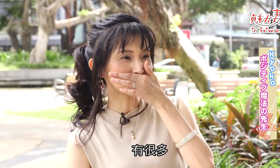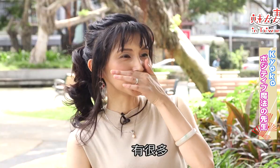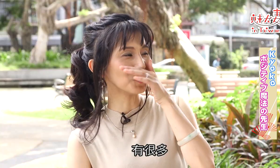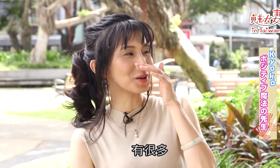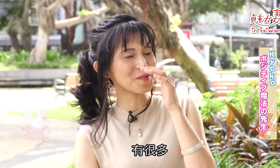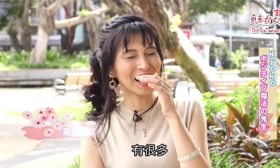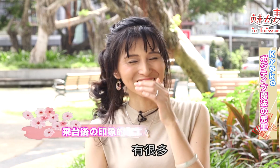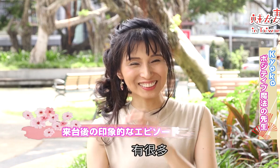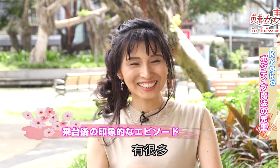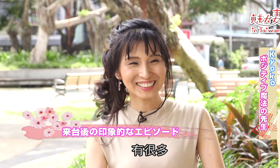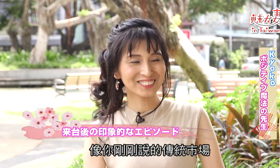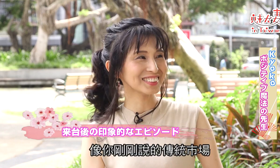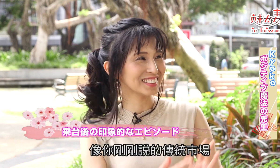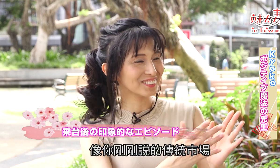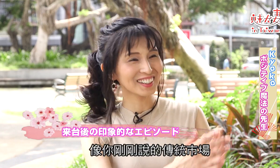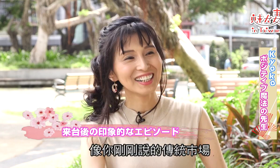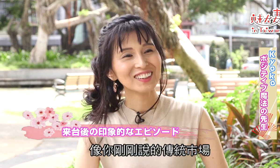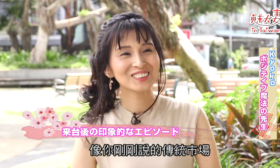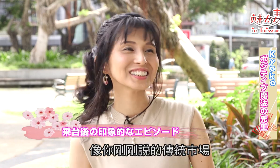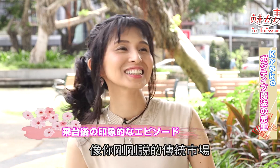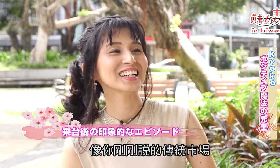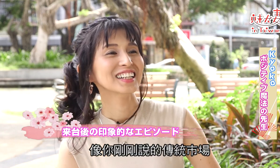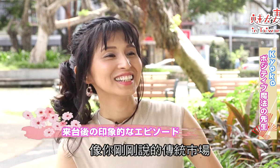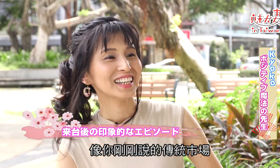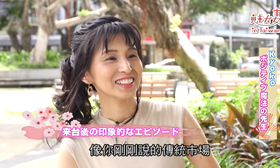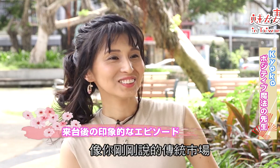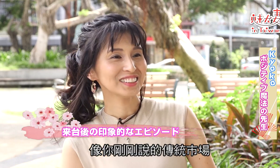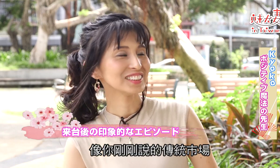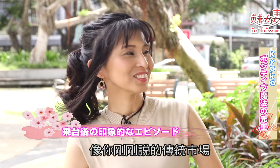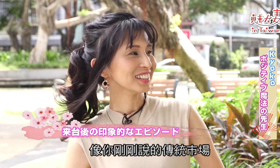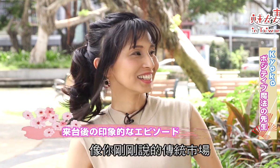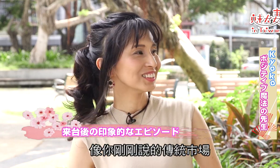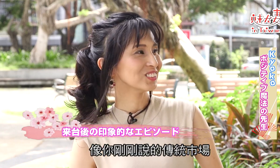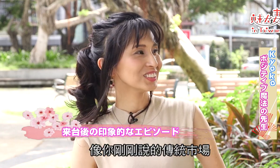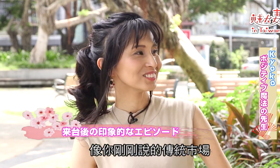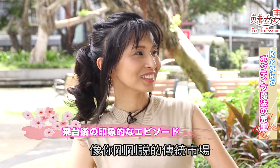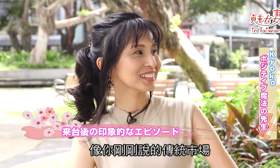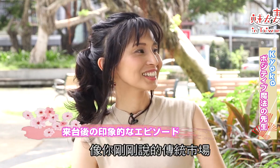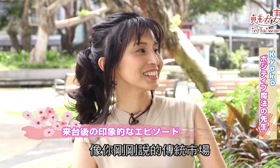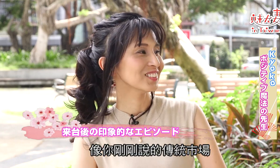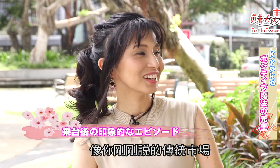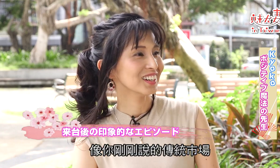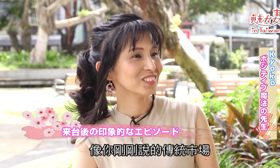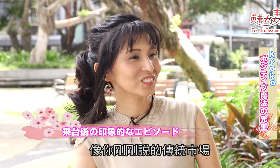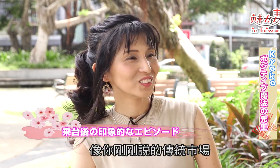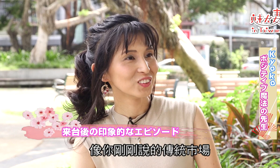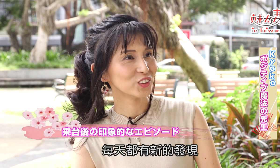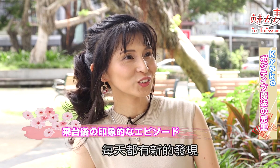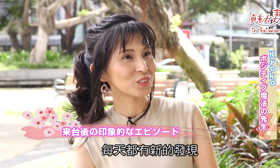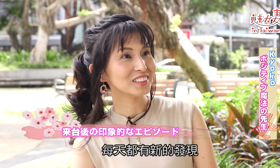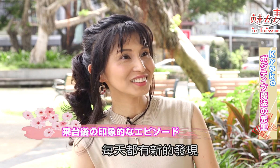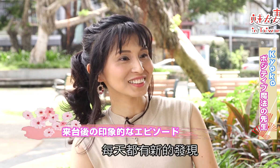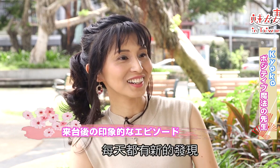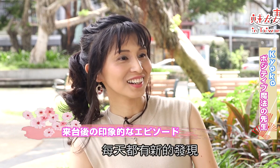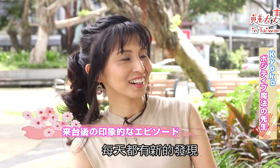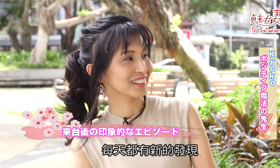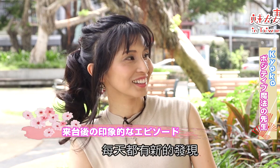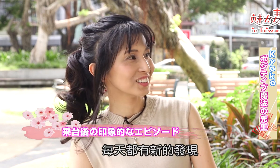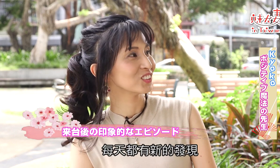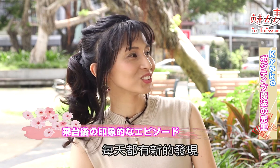。特に今おっしゃった、市場、伝統市場なんかでは、もう毎日が発見という